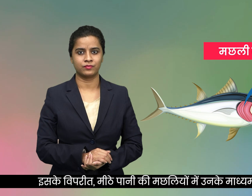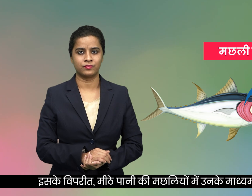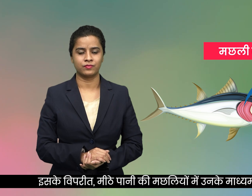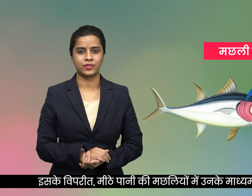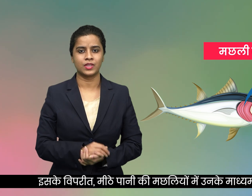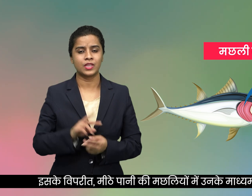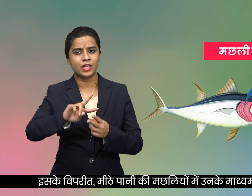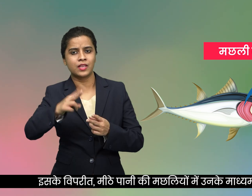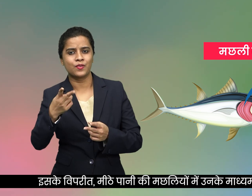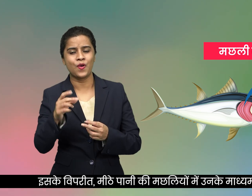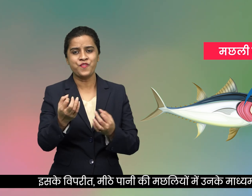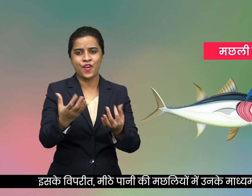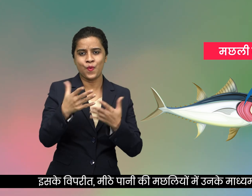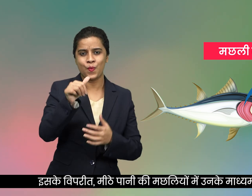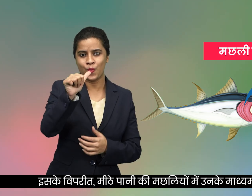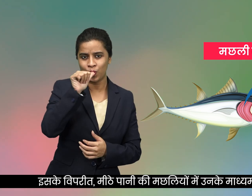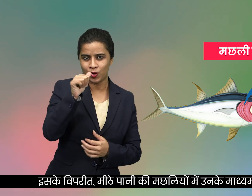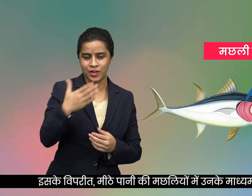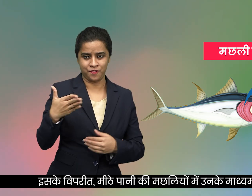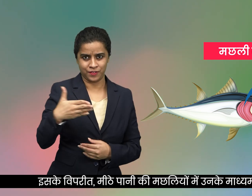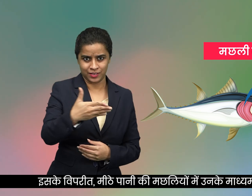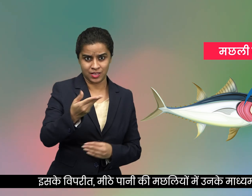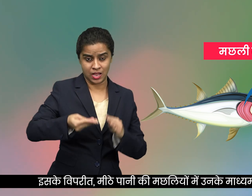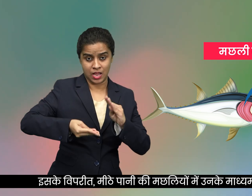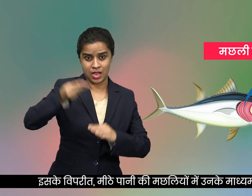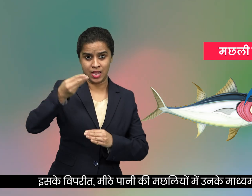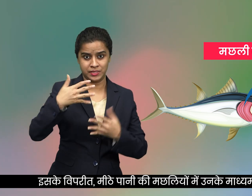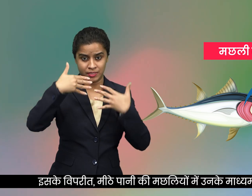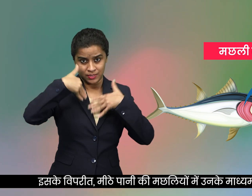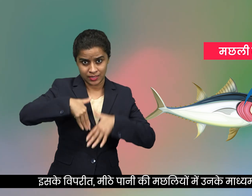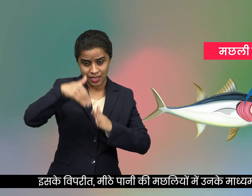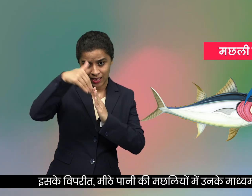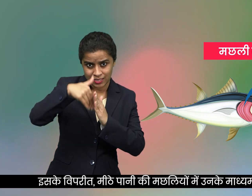विपरीत मीठे पानी की मछलियों में उनके माध्यम की तुलना में